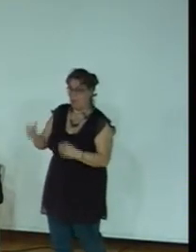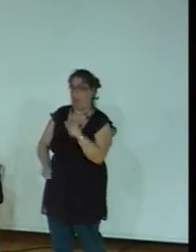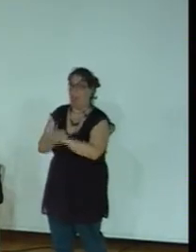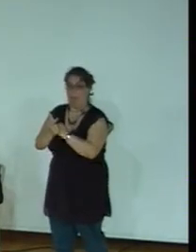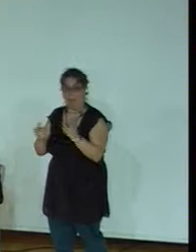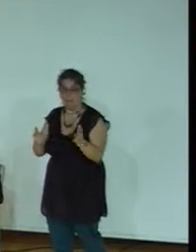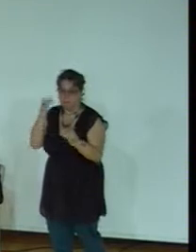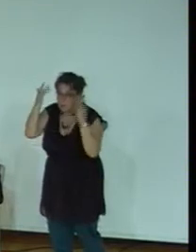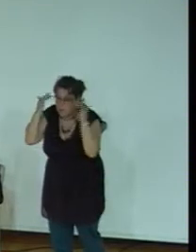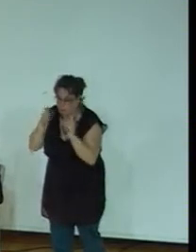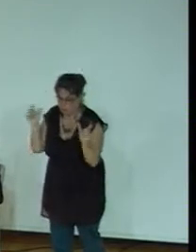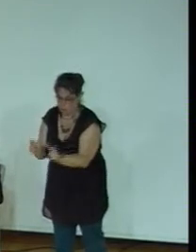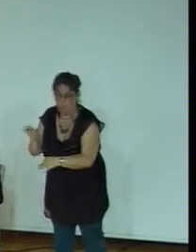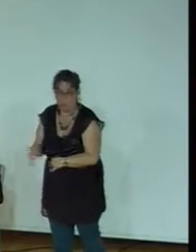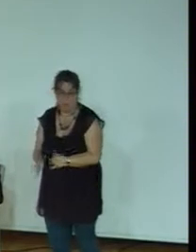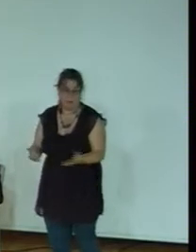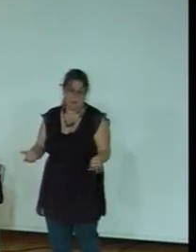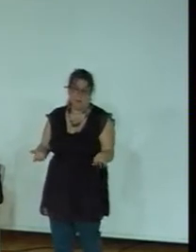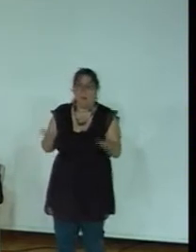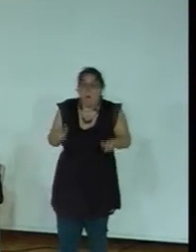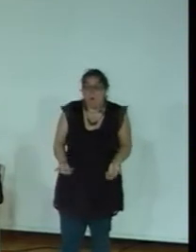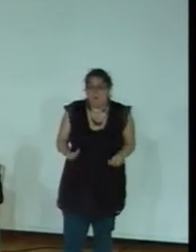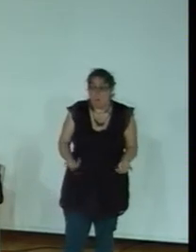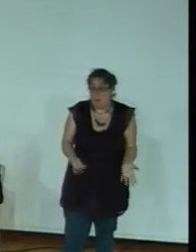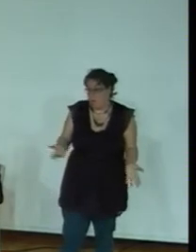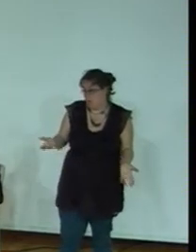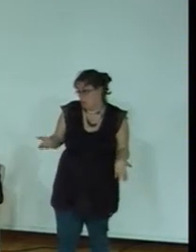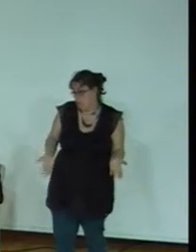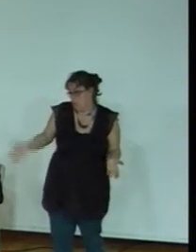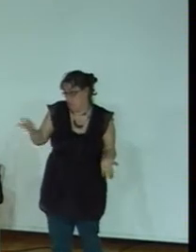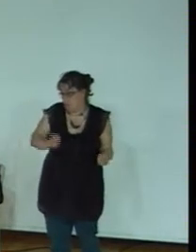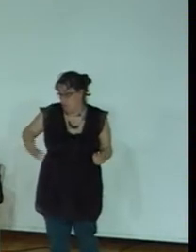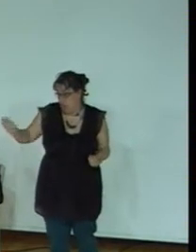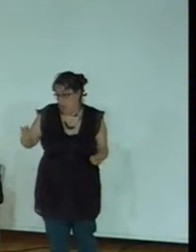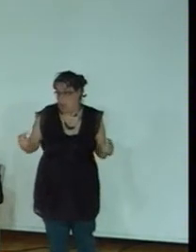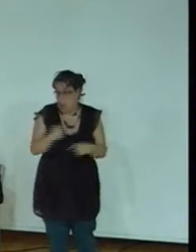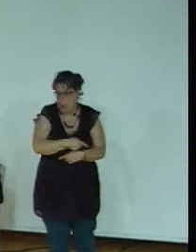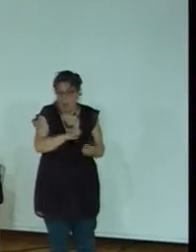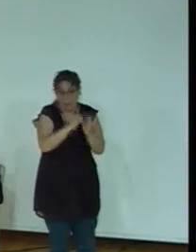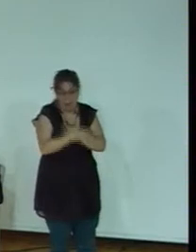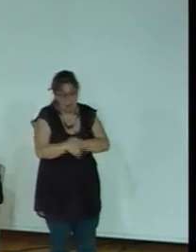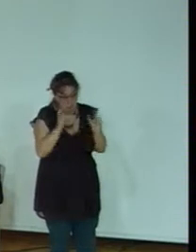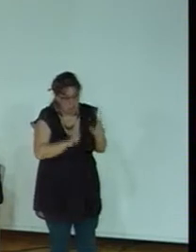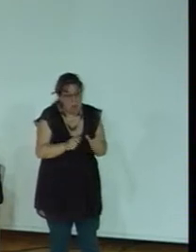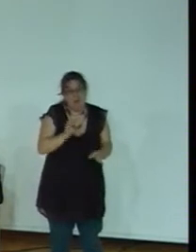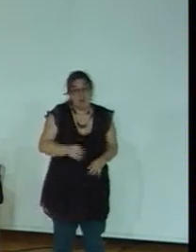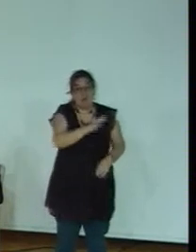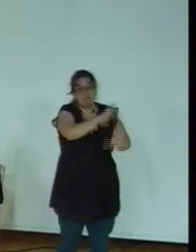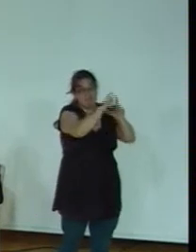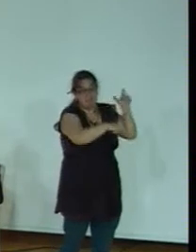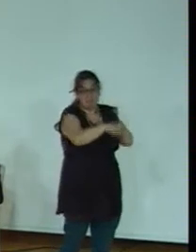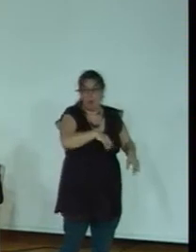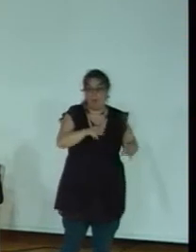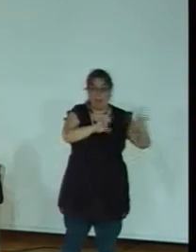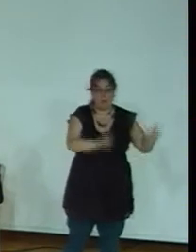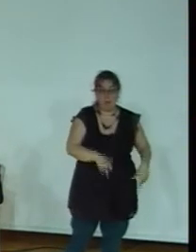télévisé du soir, des choses comme ça. Donc pour Internet aujourd'hui, les informaticiens souvent ont tendance à ricaner devant les tentatives de censure en disant «